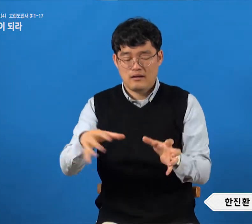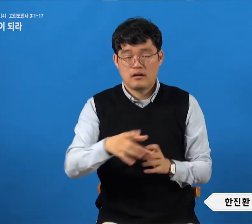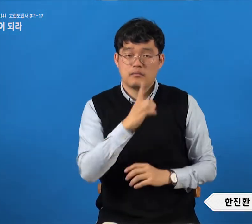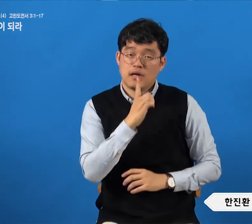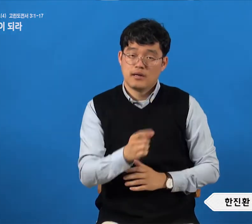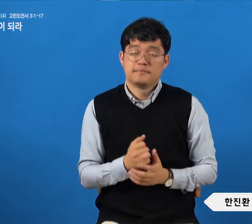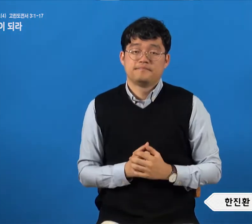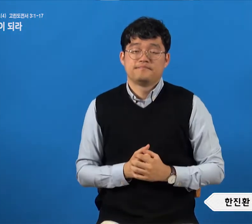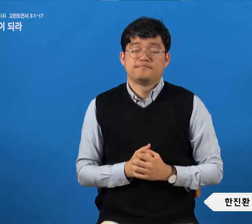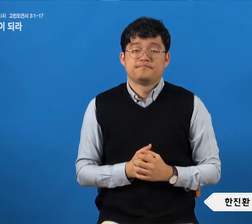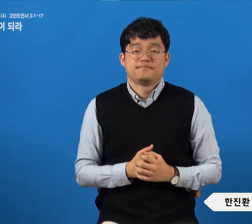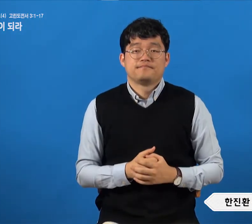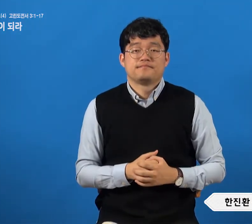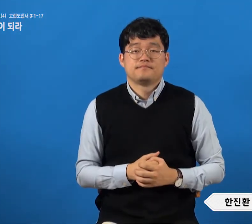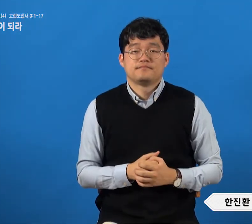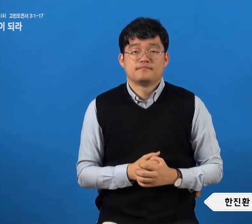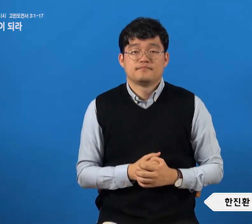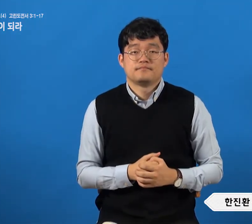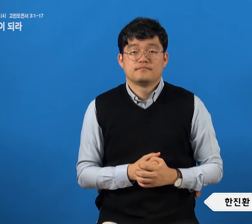날마다 모였다.